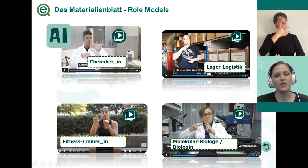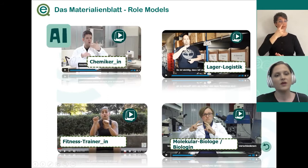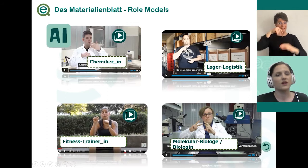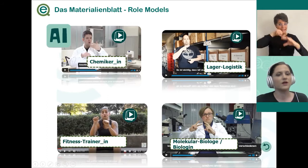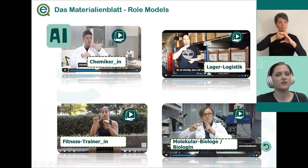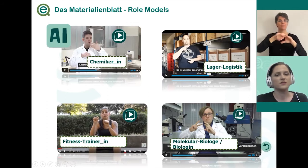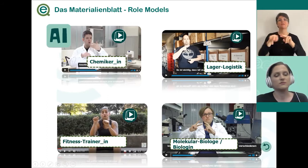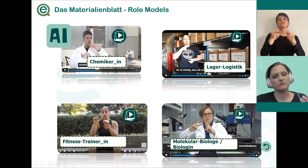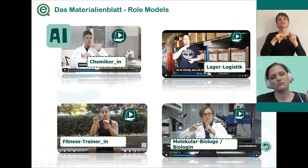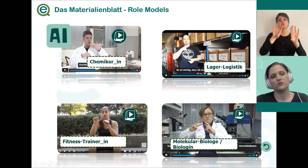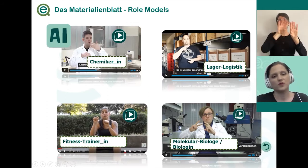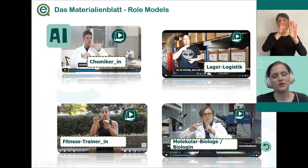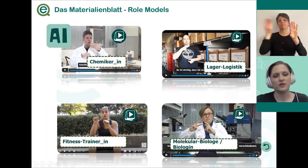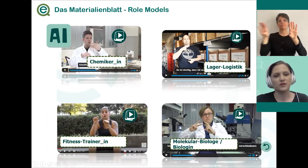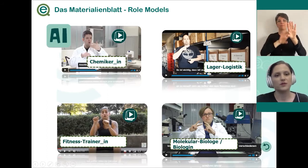haben.